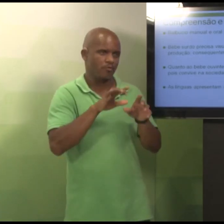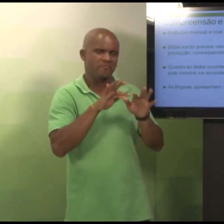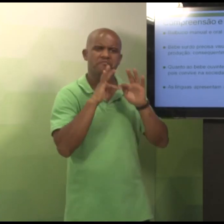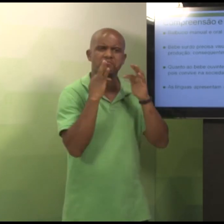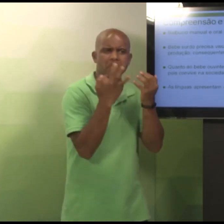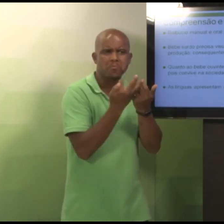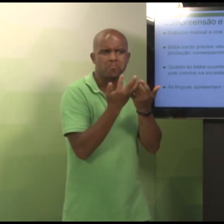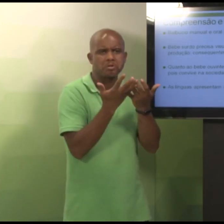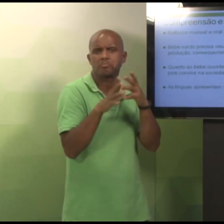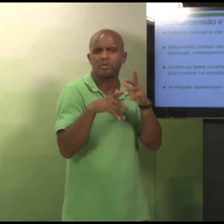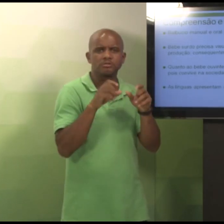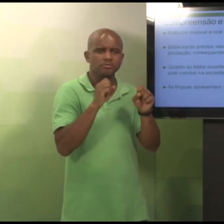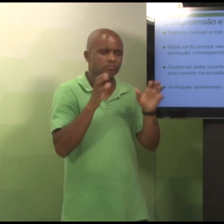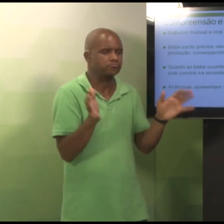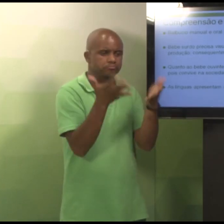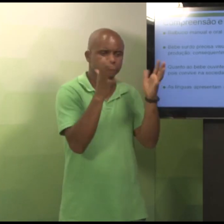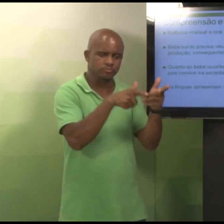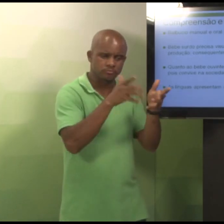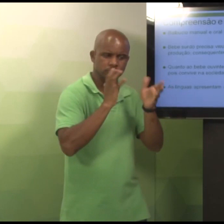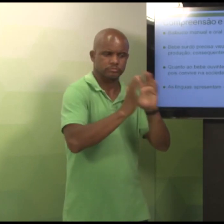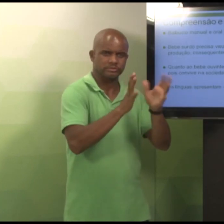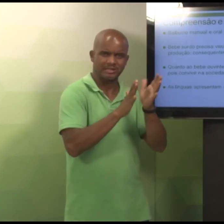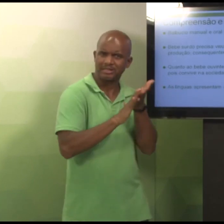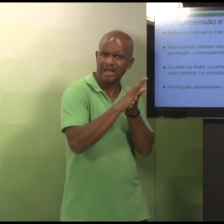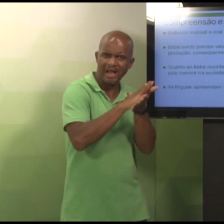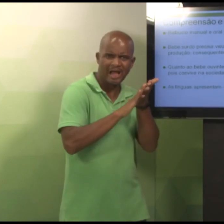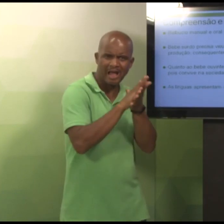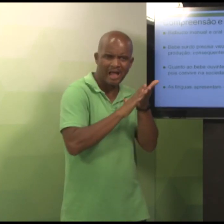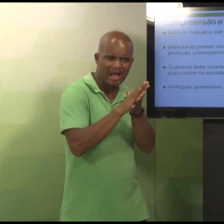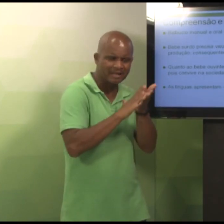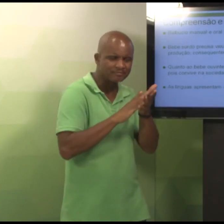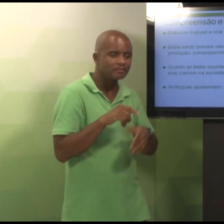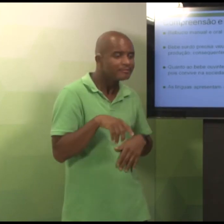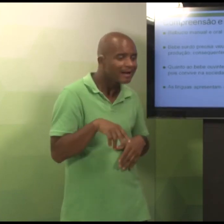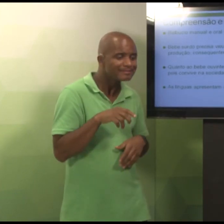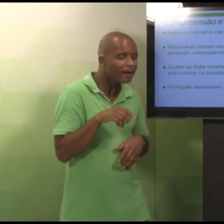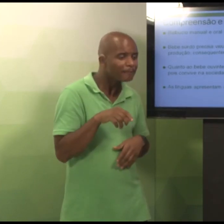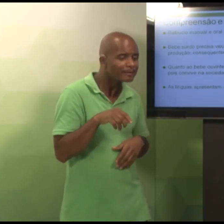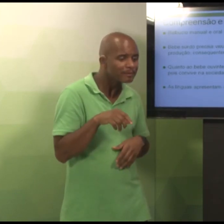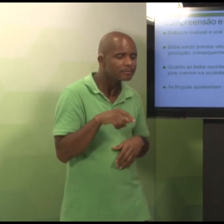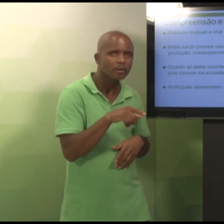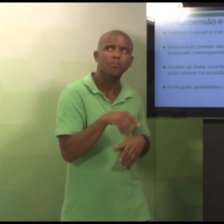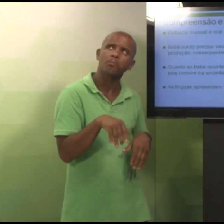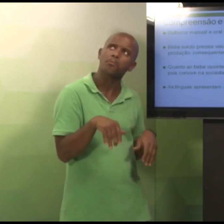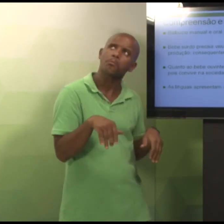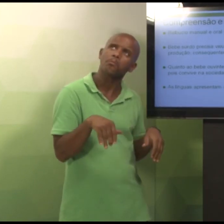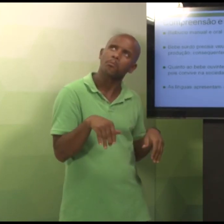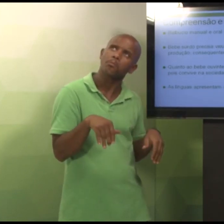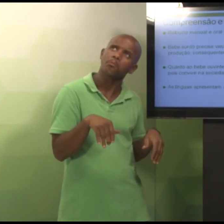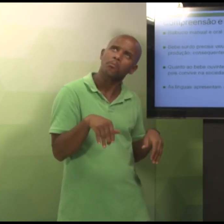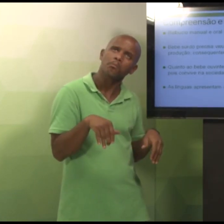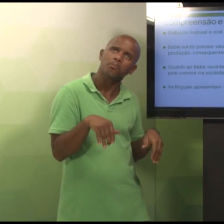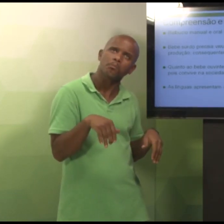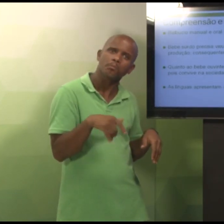Em seu contexto familiar, pode haver o estímulo ou não da língua de sinais, Geralmente o estímulo é da língua